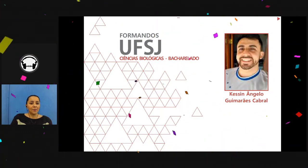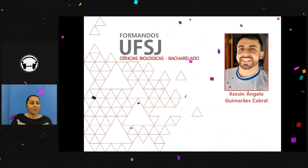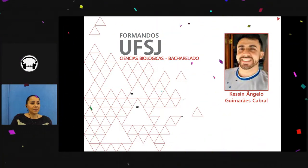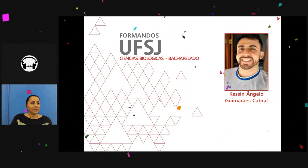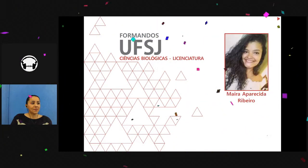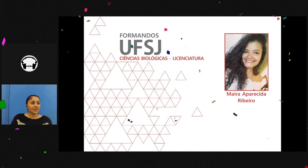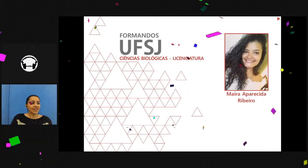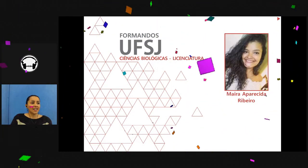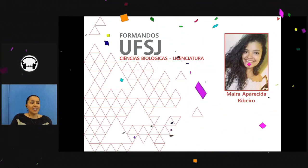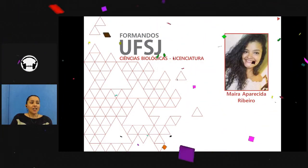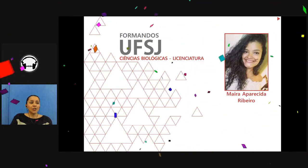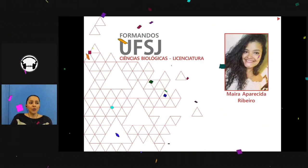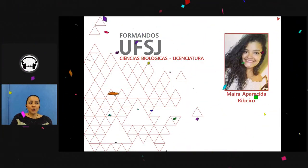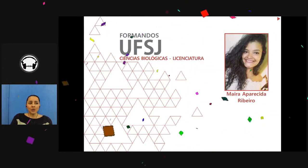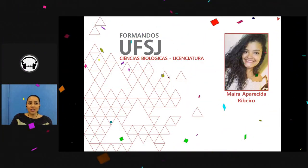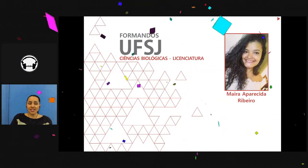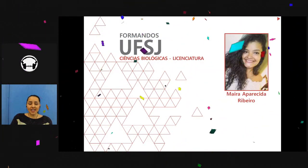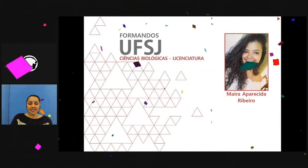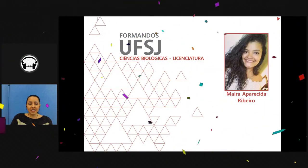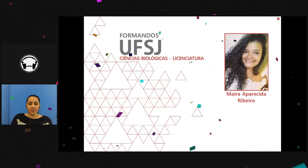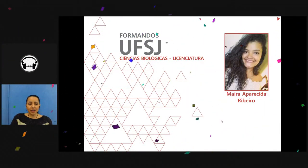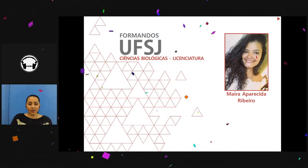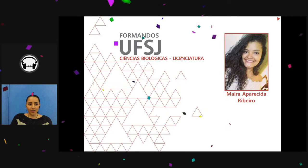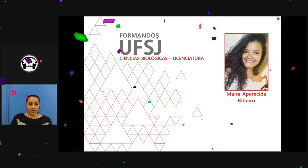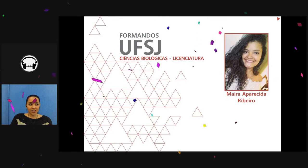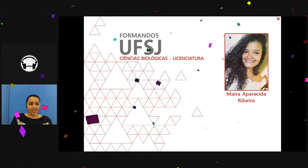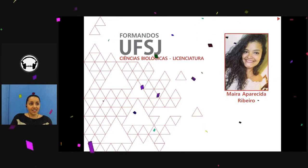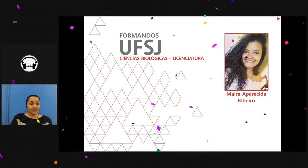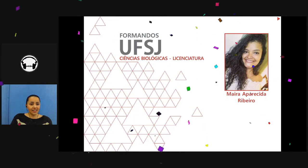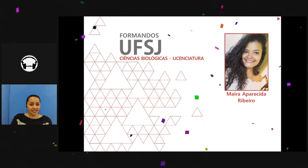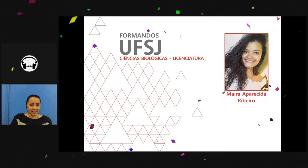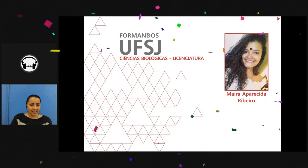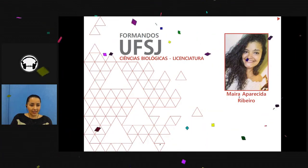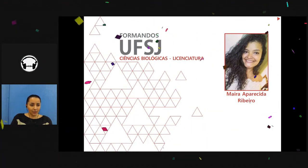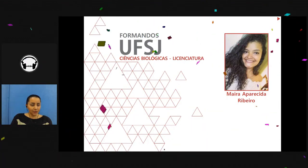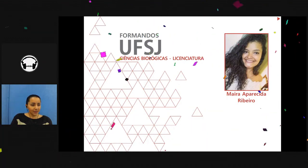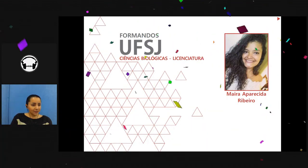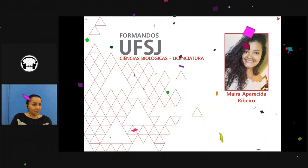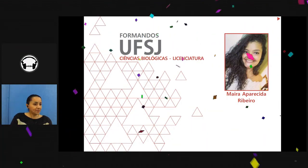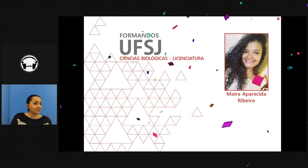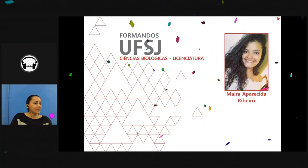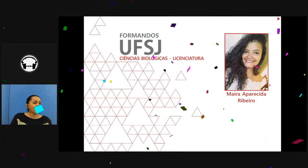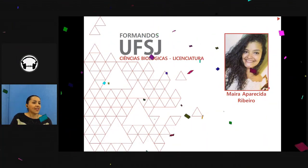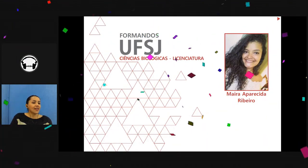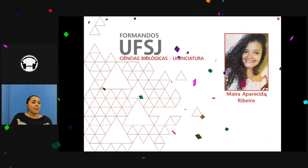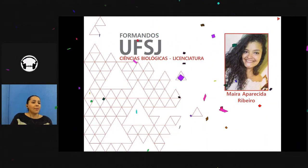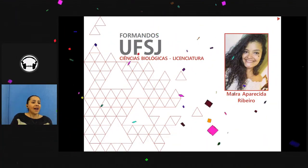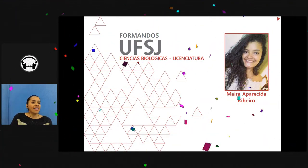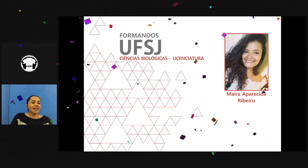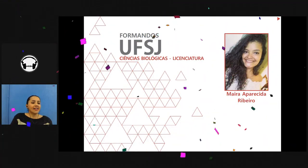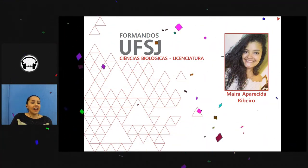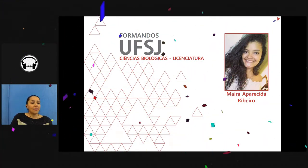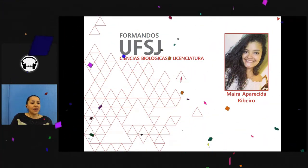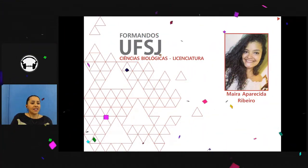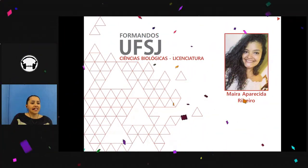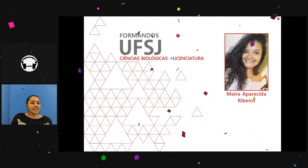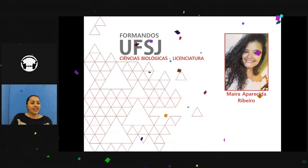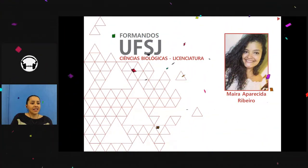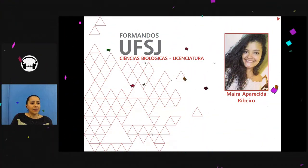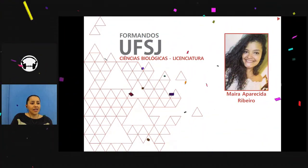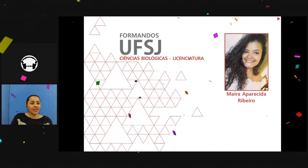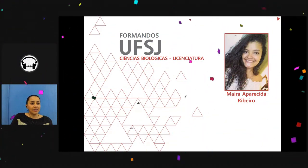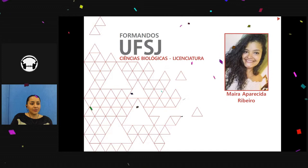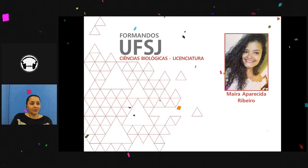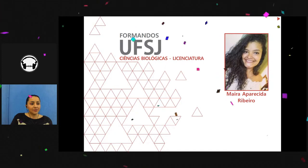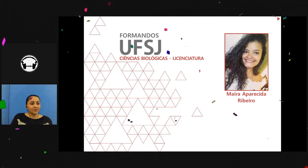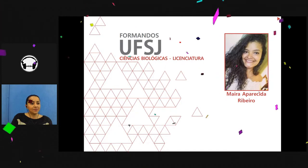Cabral. No curso de Ciências Biológicas, licenciatura, Mayra